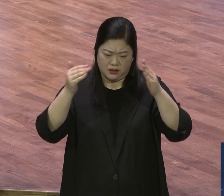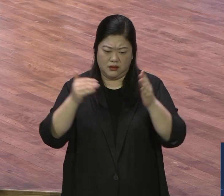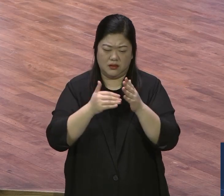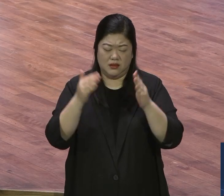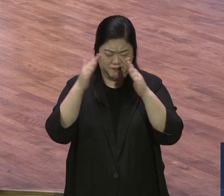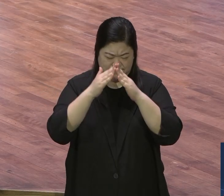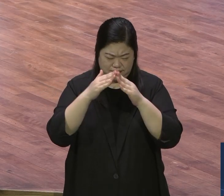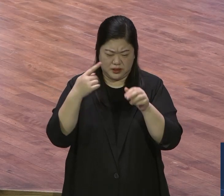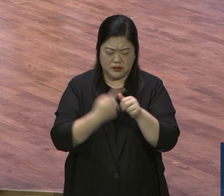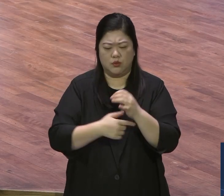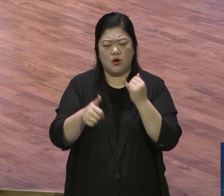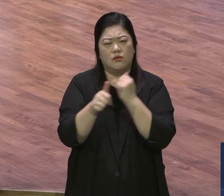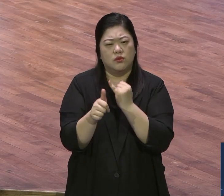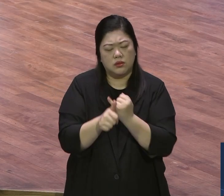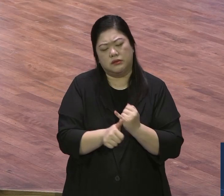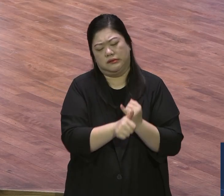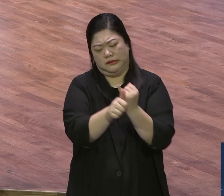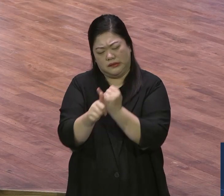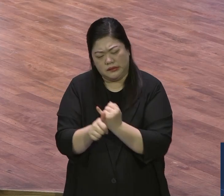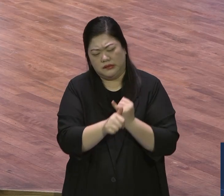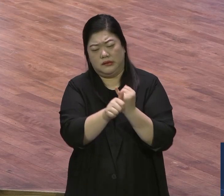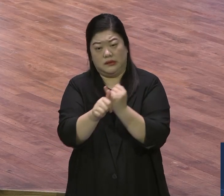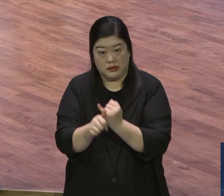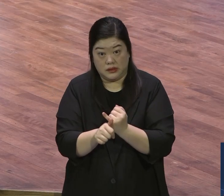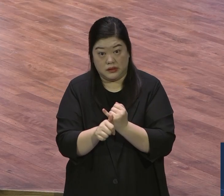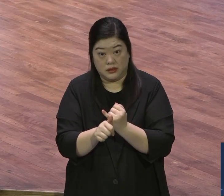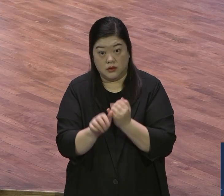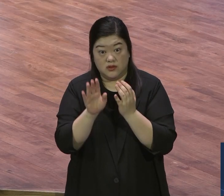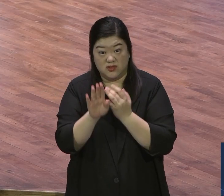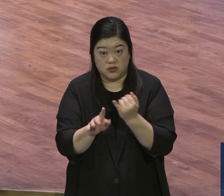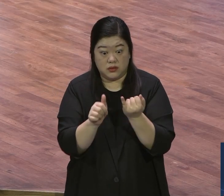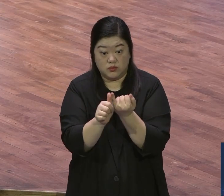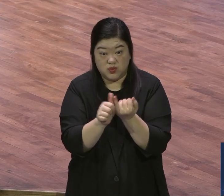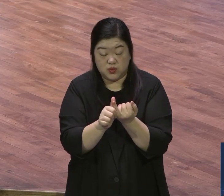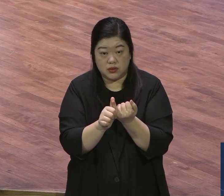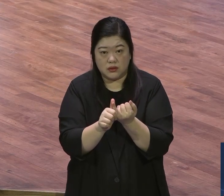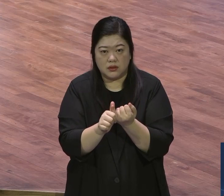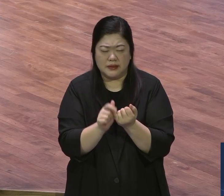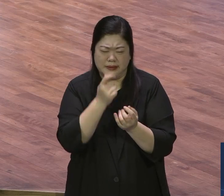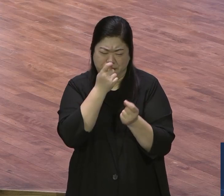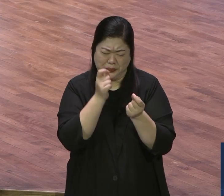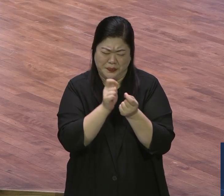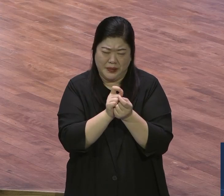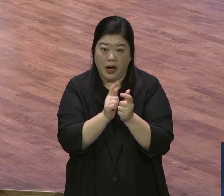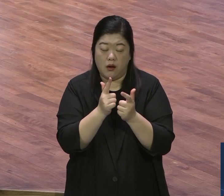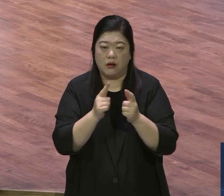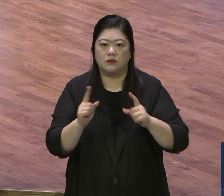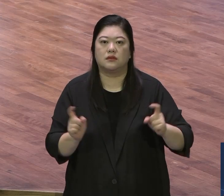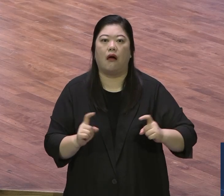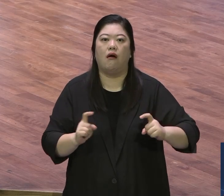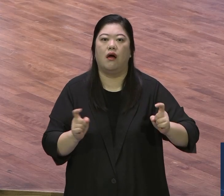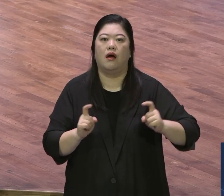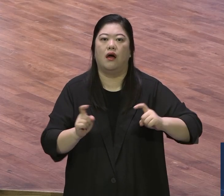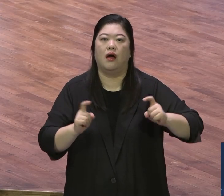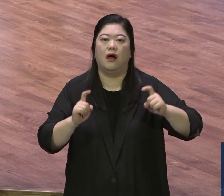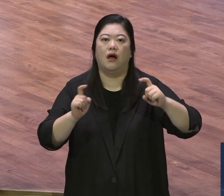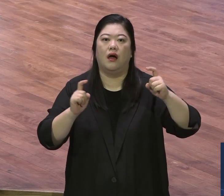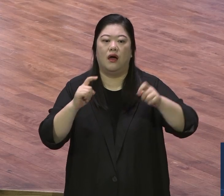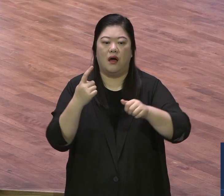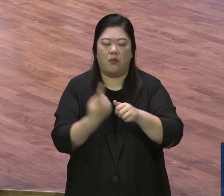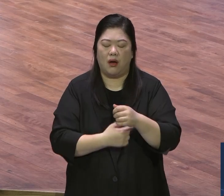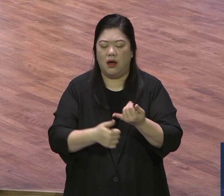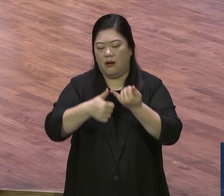계속 많이 늘어나니까 부부간에도 다툼이 많이 일어나고 있다고 합니다. 그래서 이혼이 증가하고